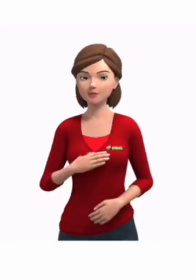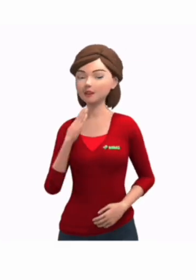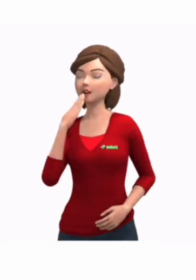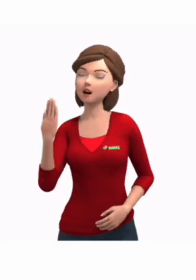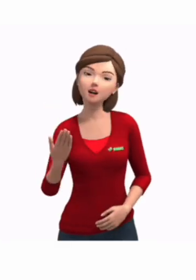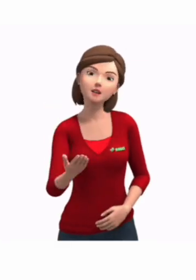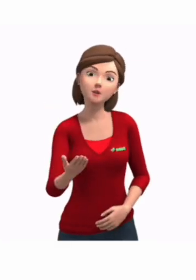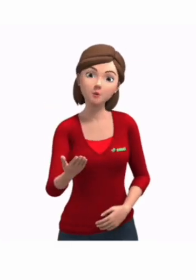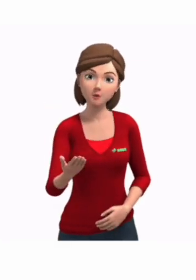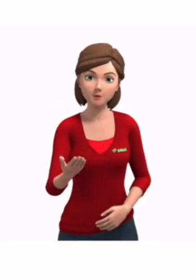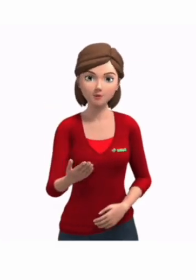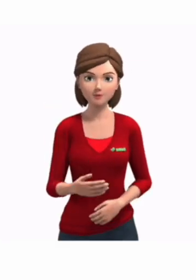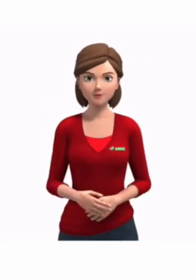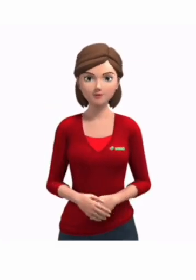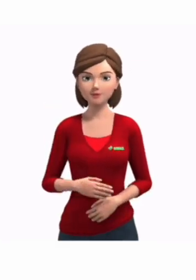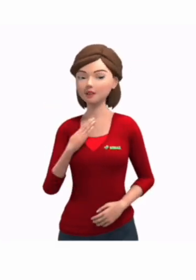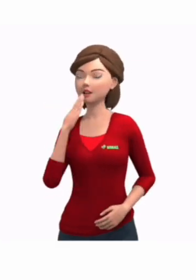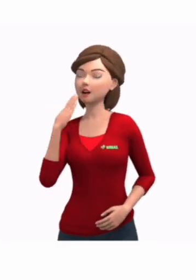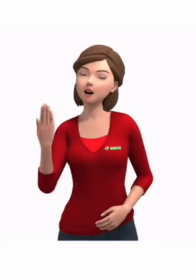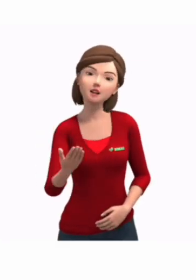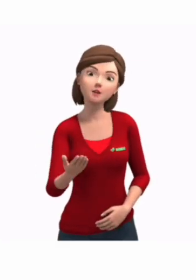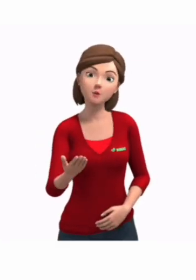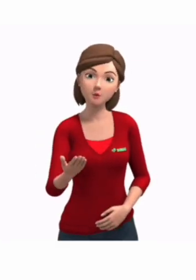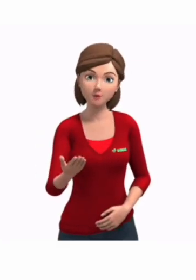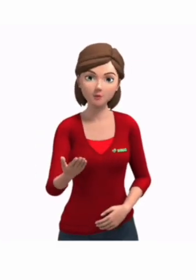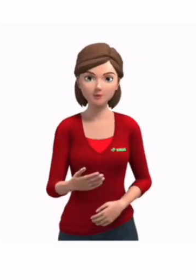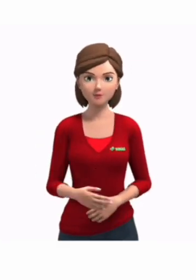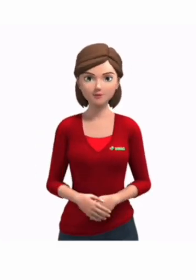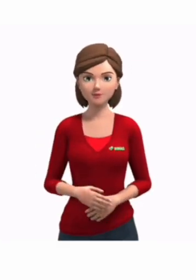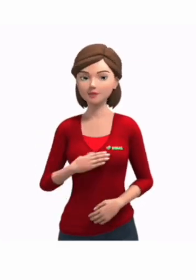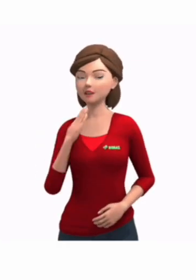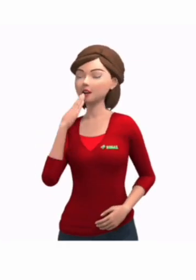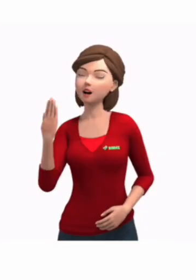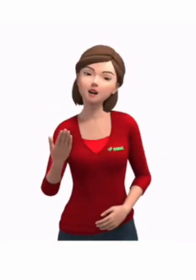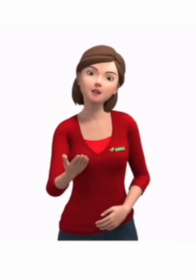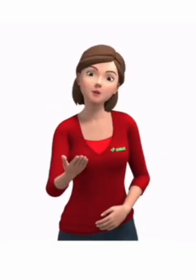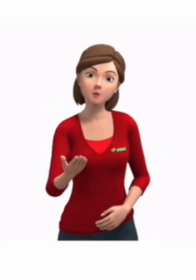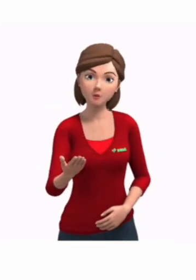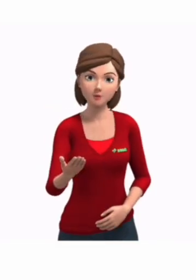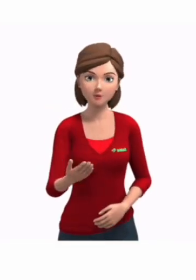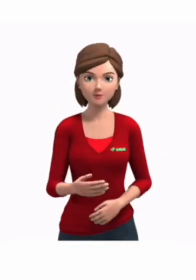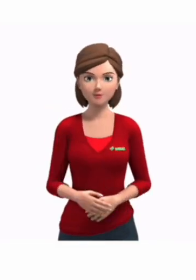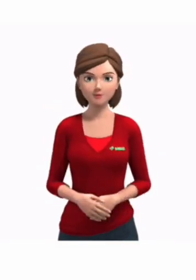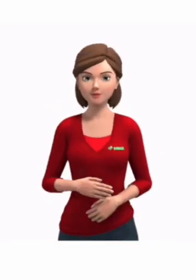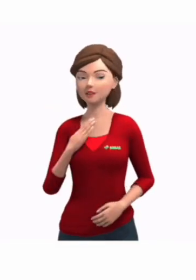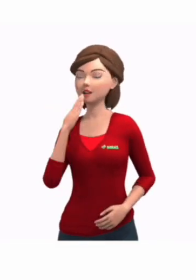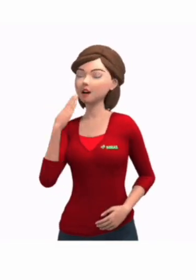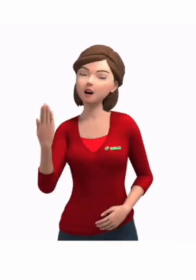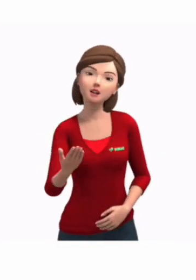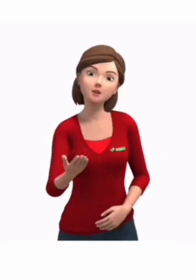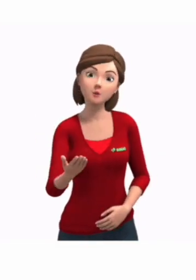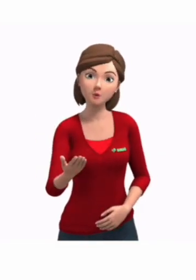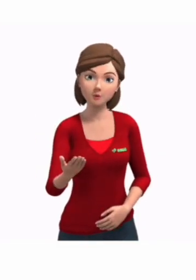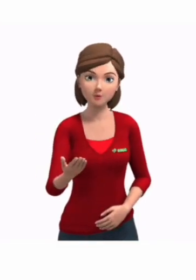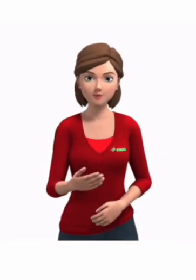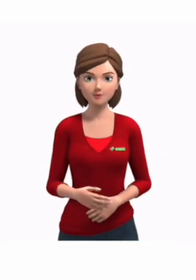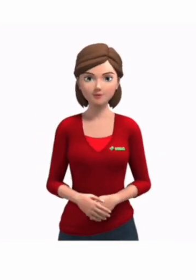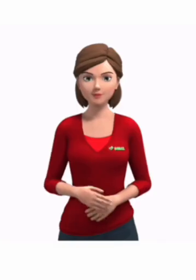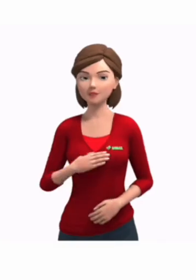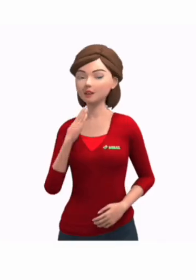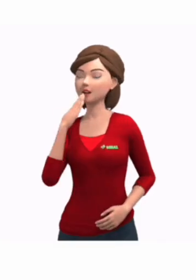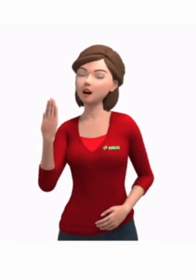mobilité réduite. Et j'ai été accompagnée de mon ami qui est en fauteuil roulant. Elle me dit, mais moi, je ne peux pas utiliser ce fauteuil,